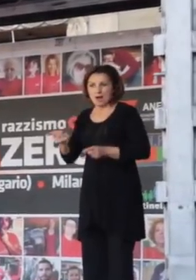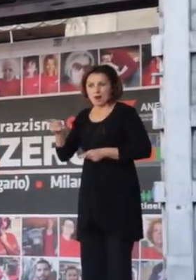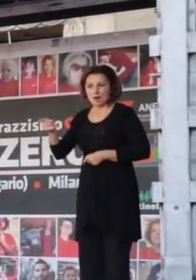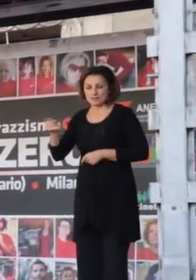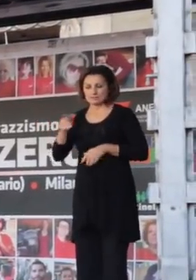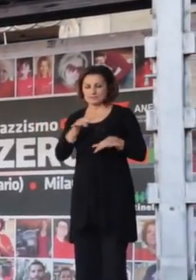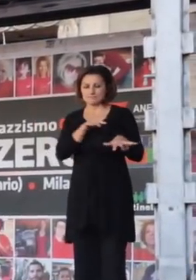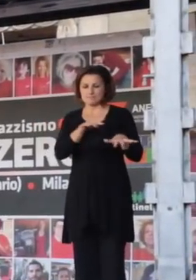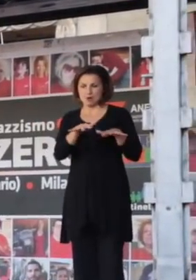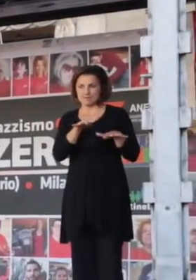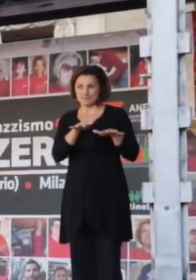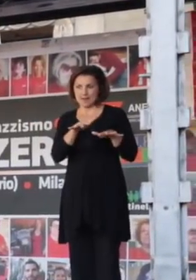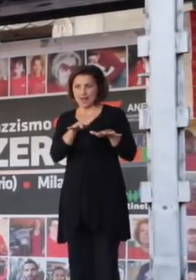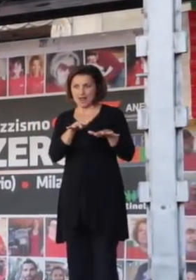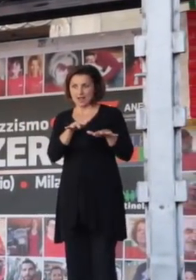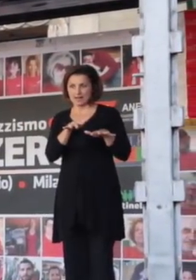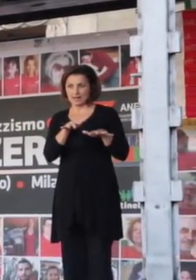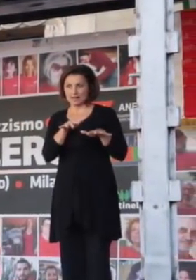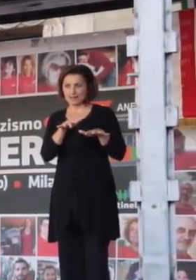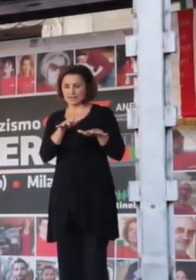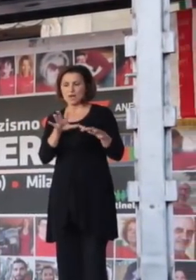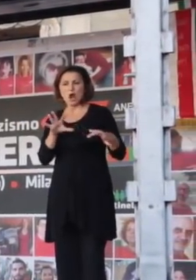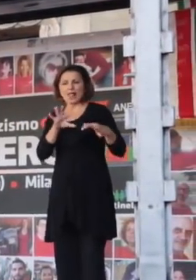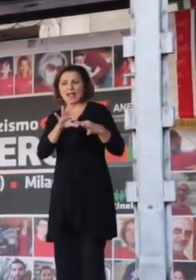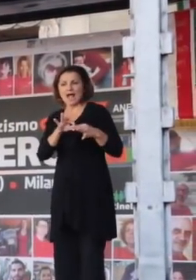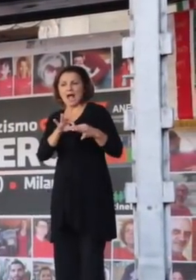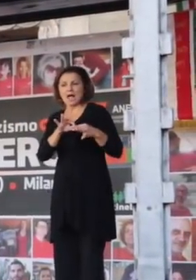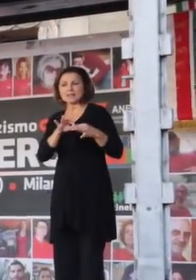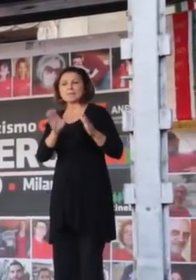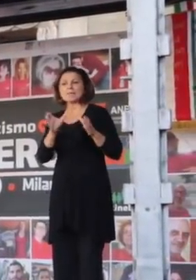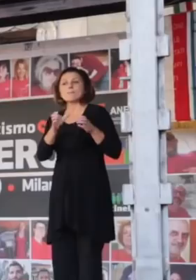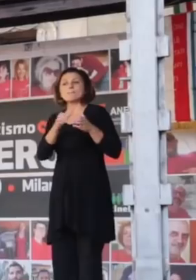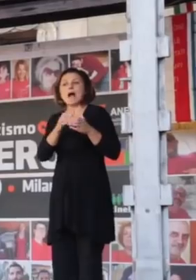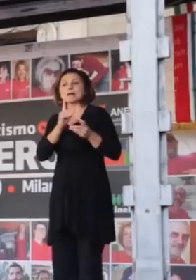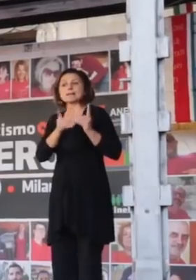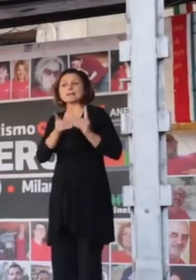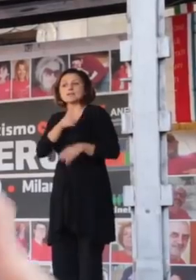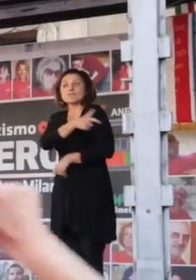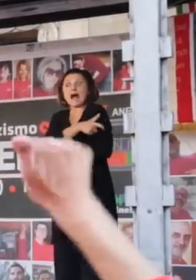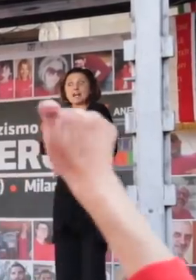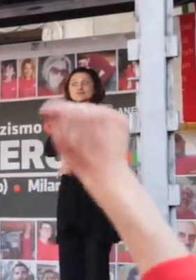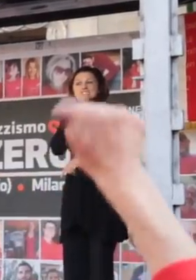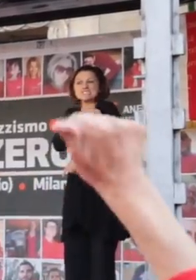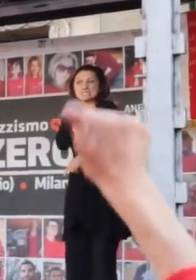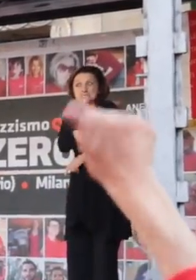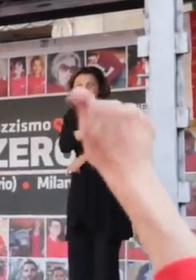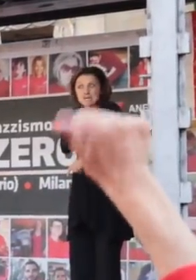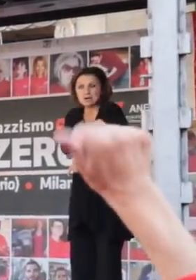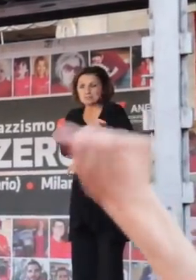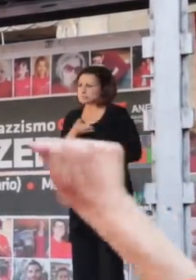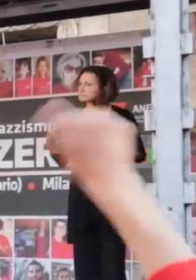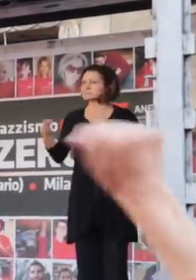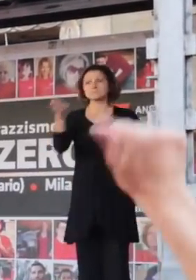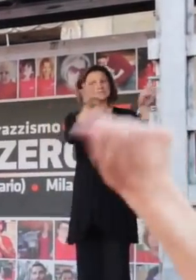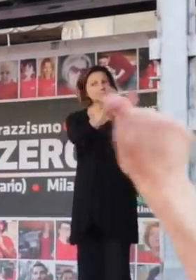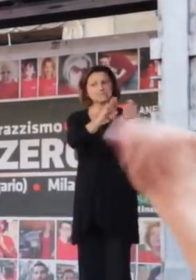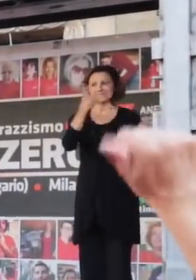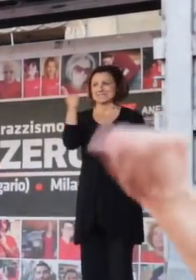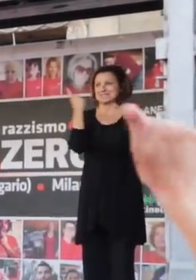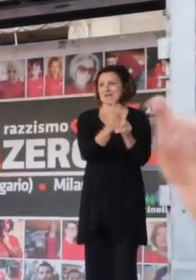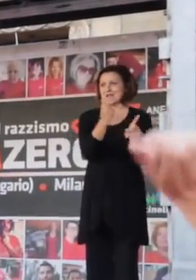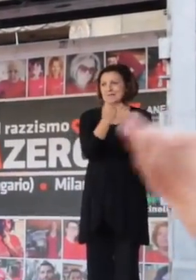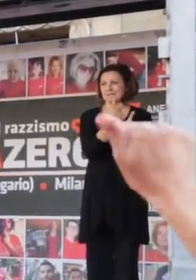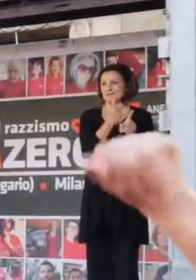chiaramente riferimento al partito fascista vanno chiusi, semplicemente chiusi.